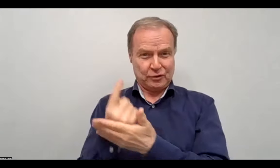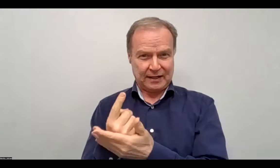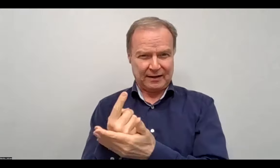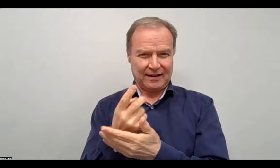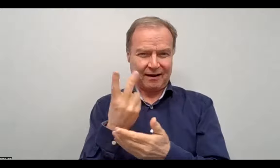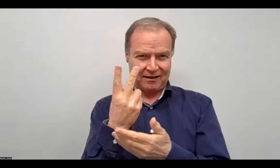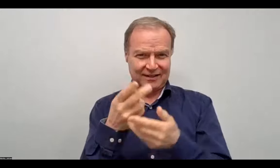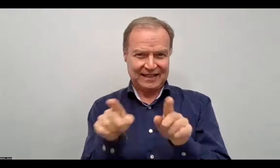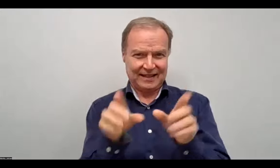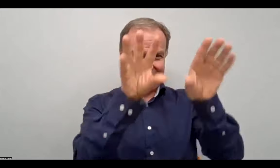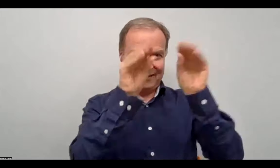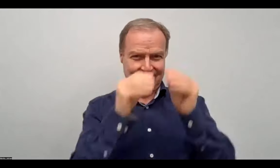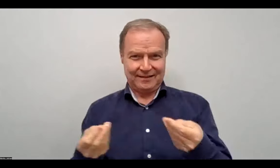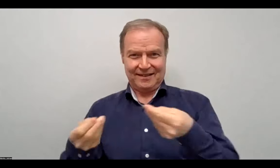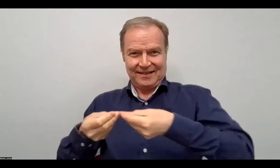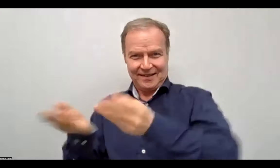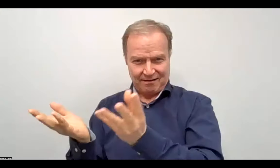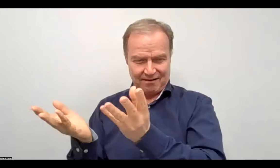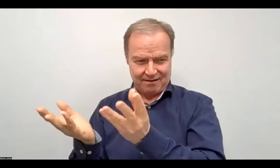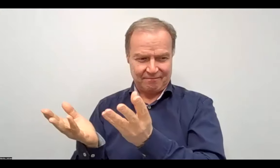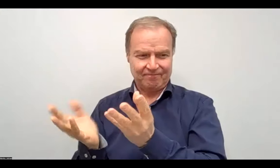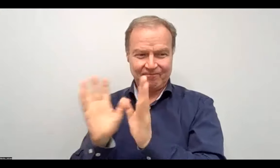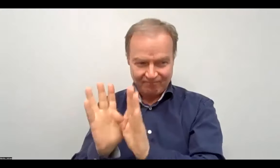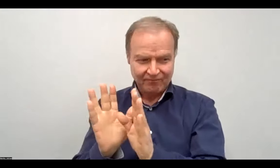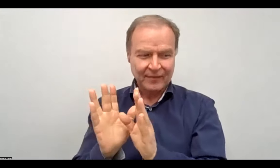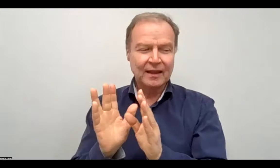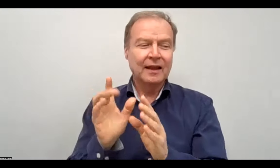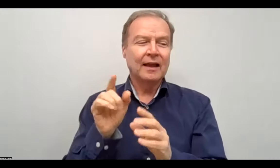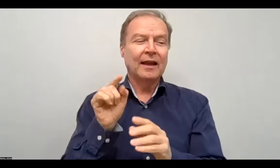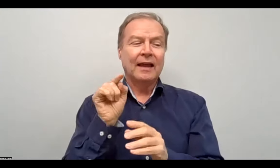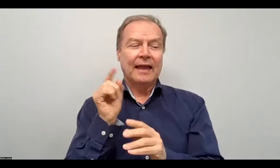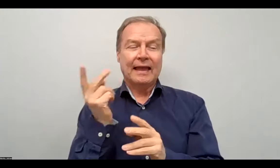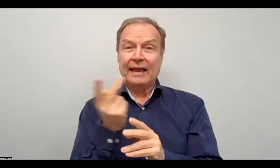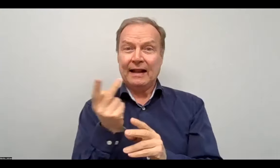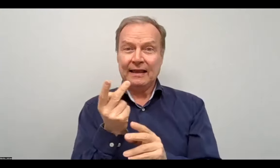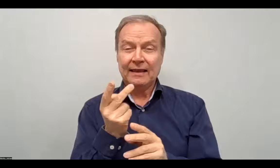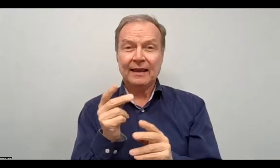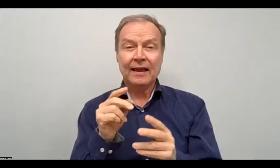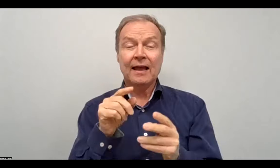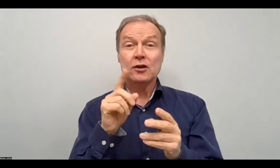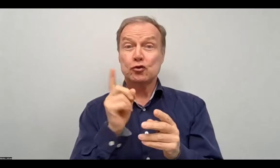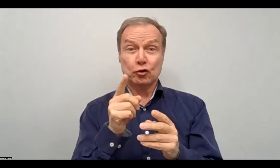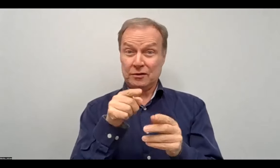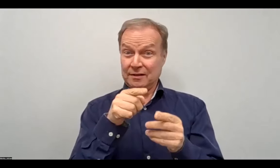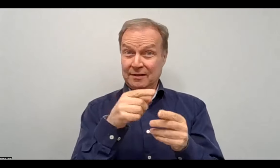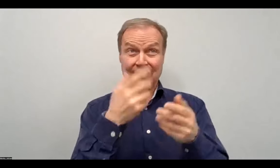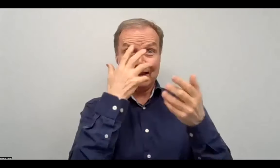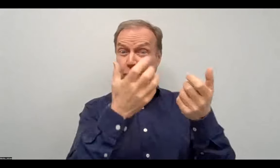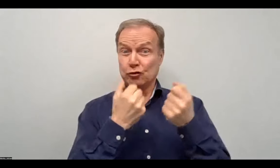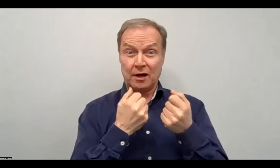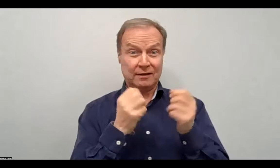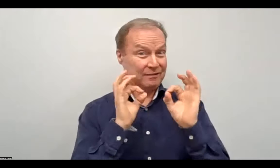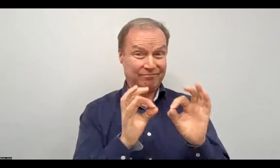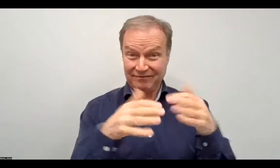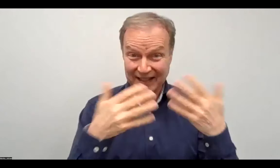eteenpäin. Tämä kuuluu kielellisiin oikeuksiin. Tämä on hirveän tärkeä niin kuin näkökulma, että oikeus saada tietoa ja oikeus jakaa ja levittää